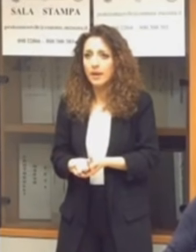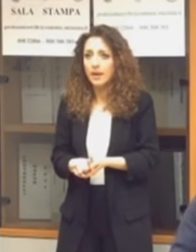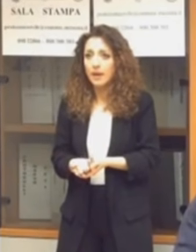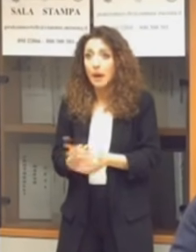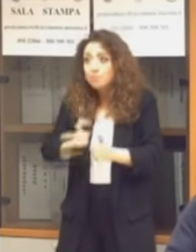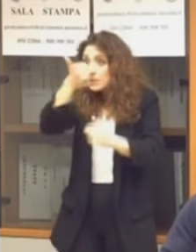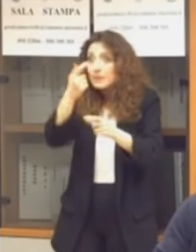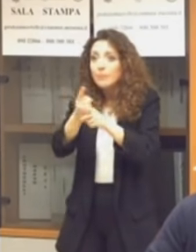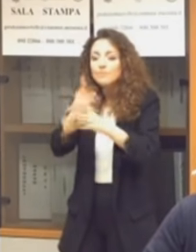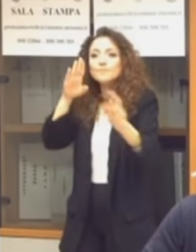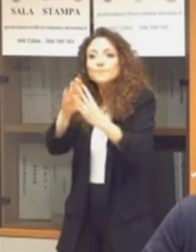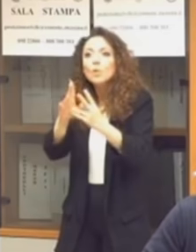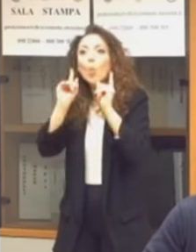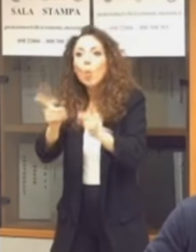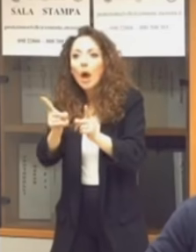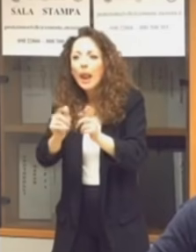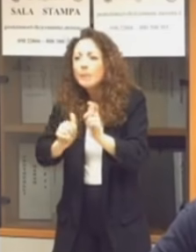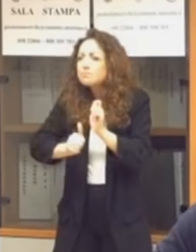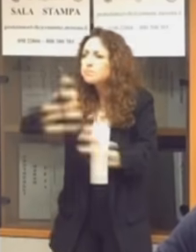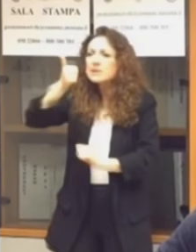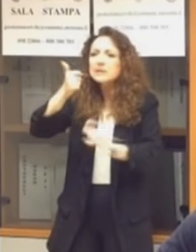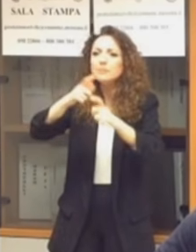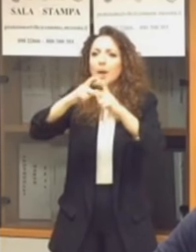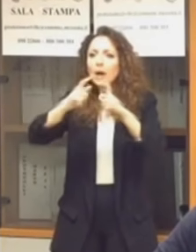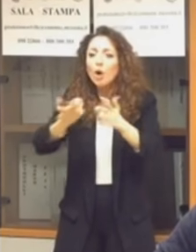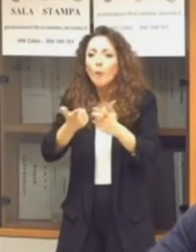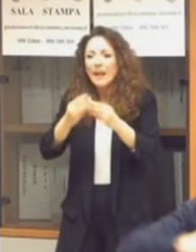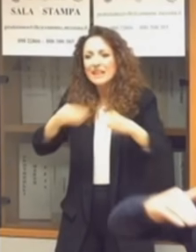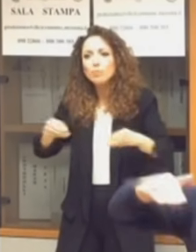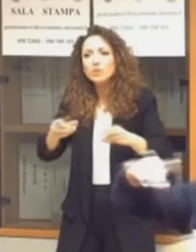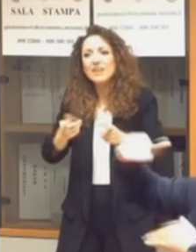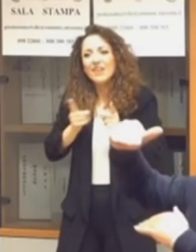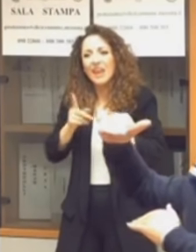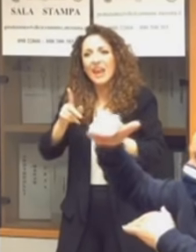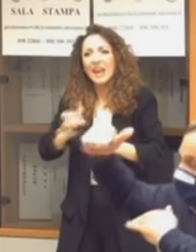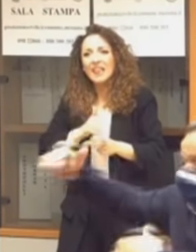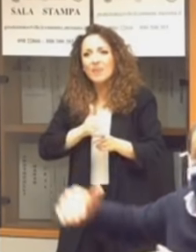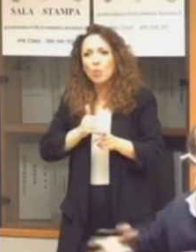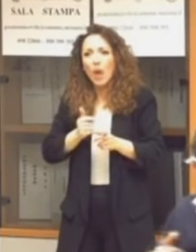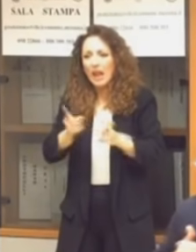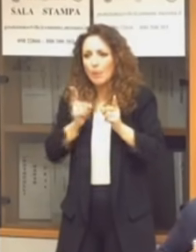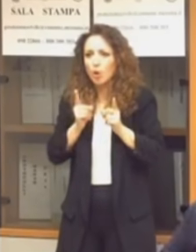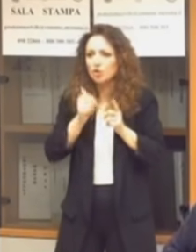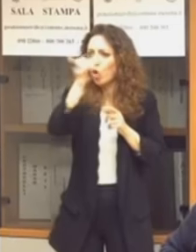i dispositivi di sicurezza individuale dal singolo cittadino a chi fa certi